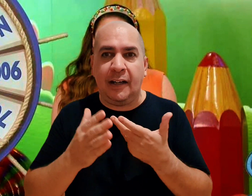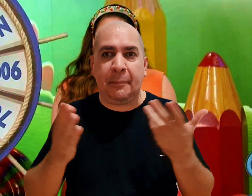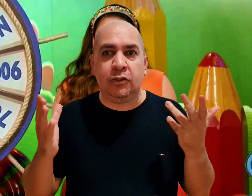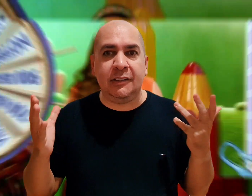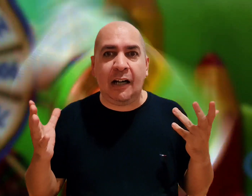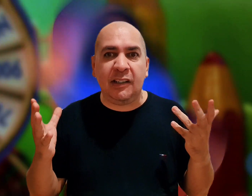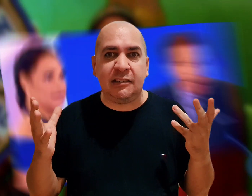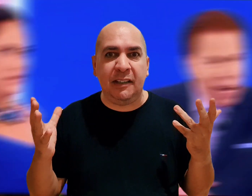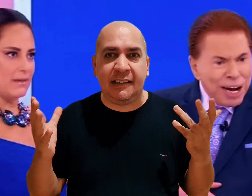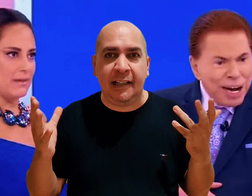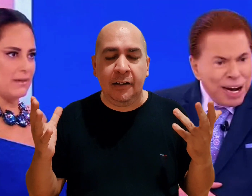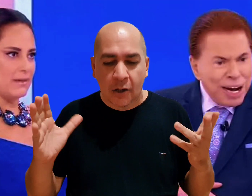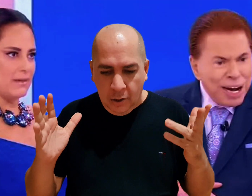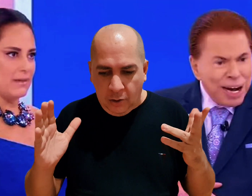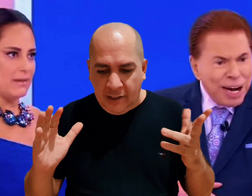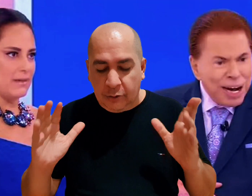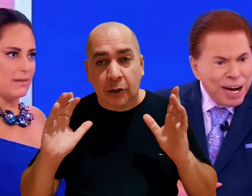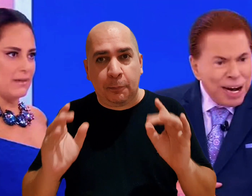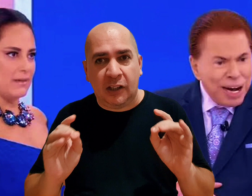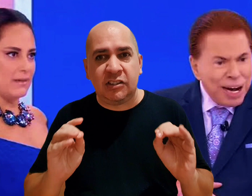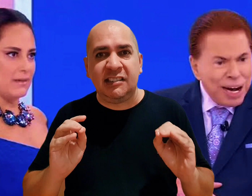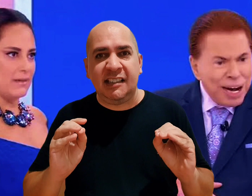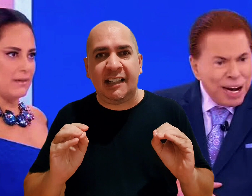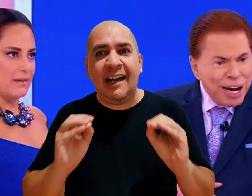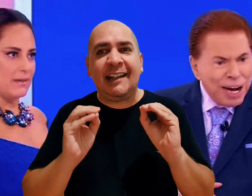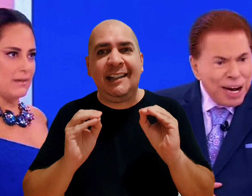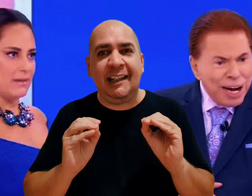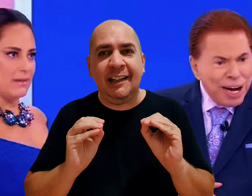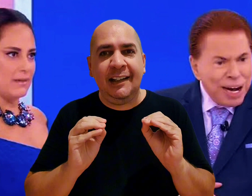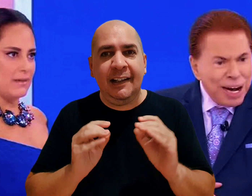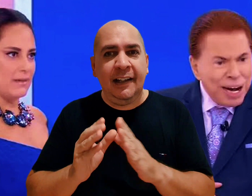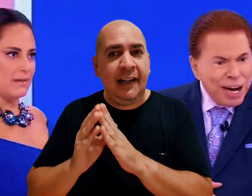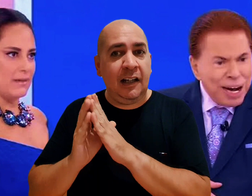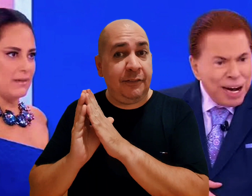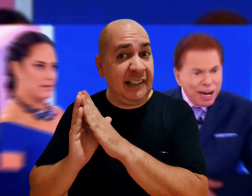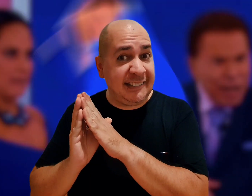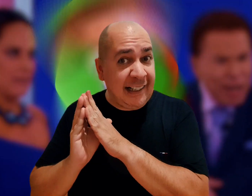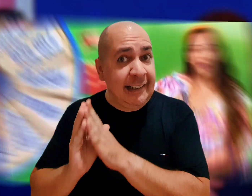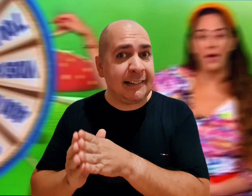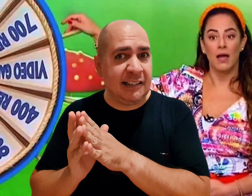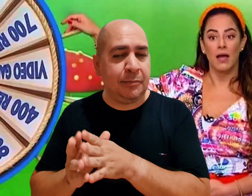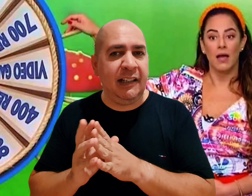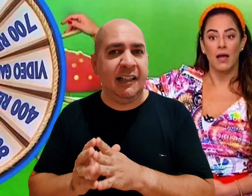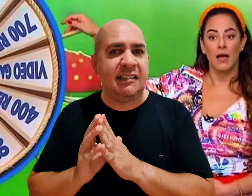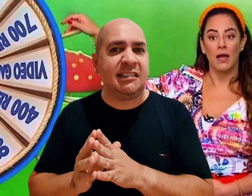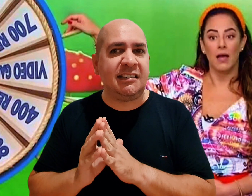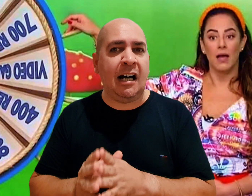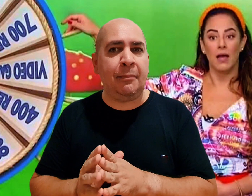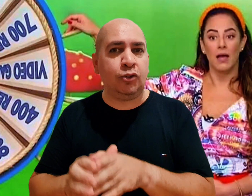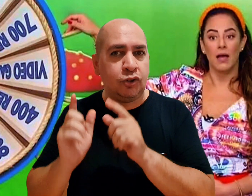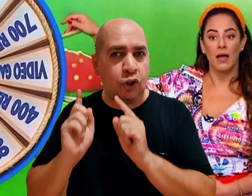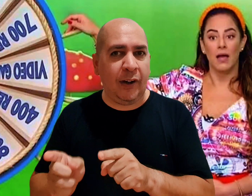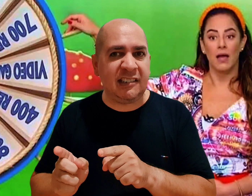vai abandonar o SBT Olha o que eu posso dizer é que ela vai sair das manhãs de sábado do